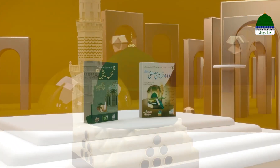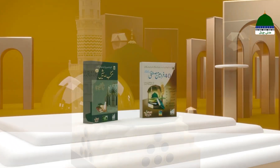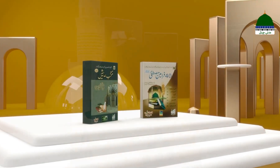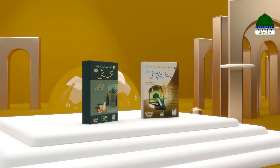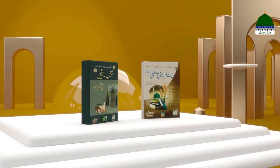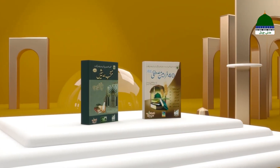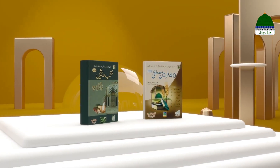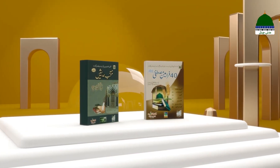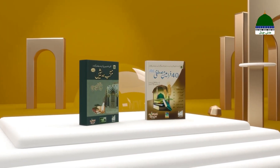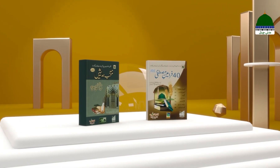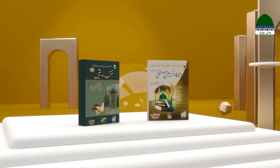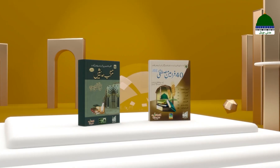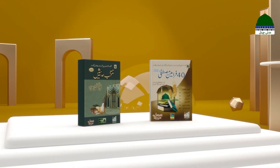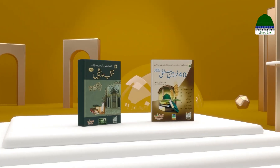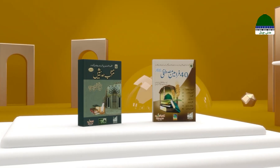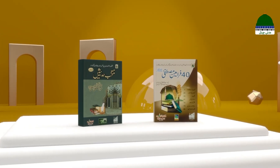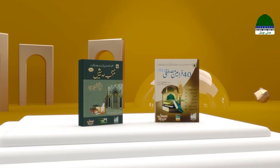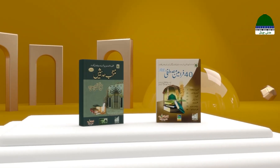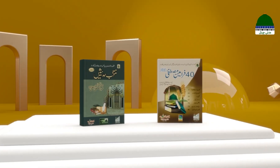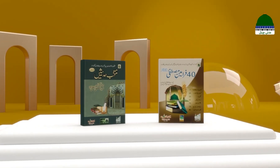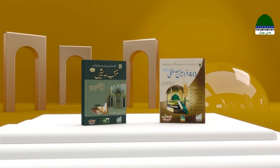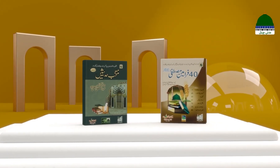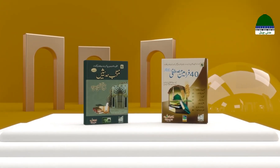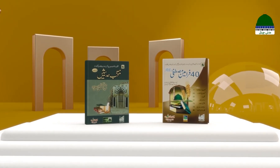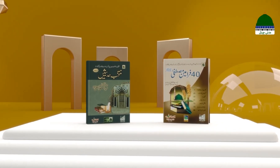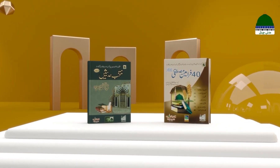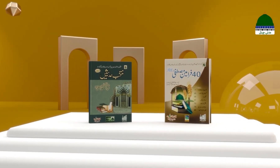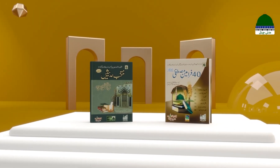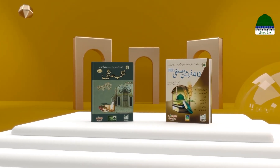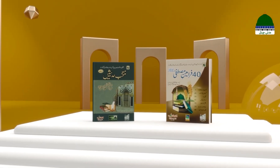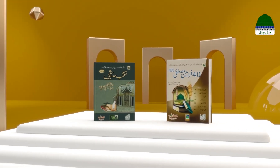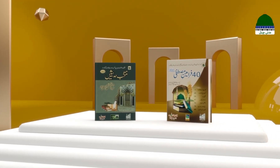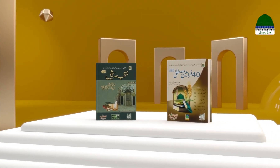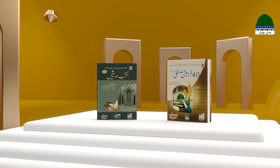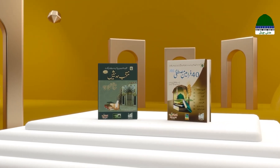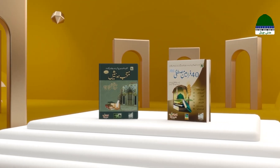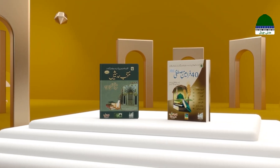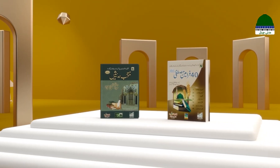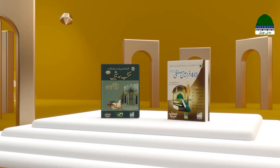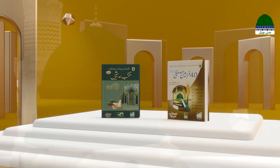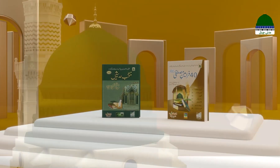باتیں بیاں کر، نبی کے معطر پسینے